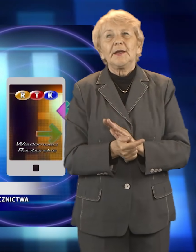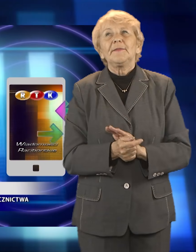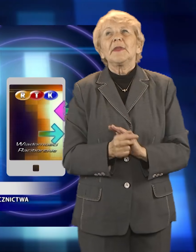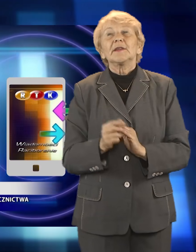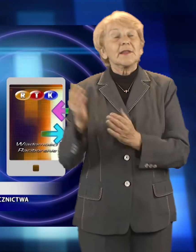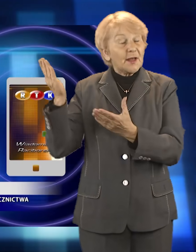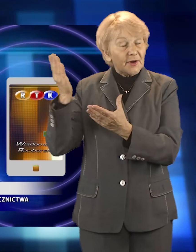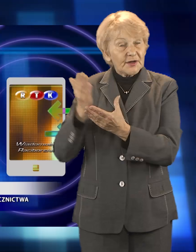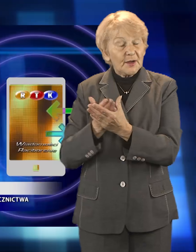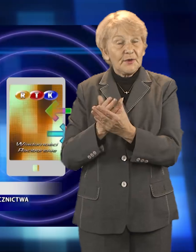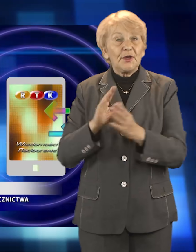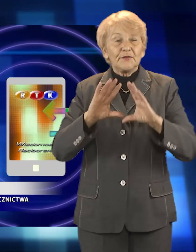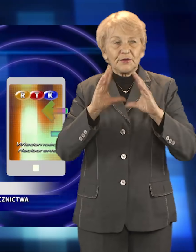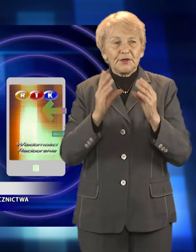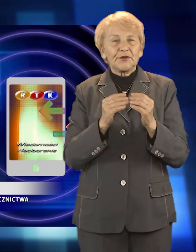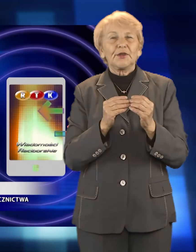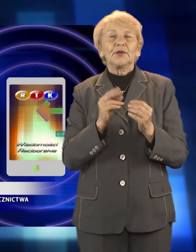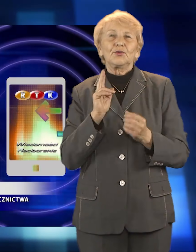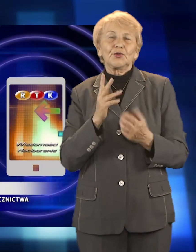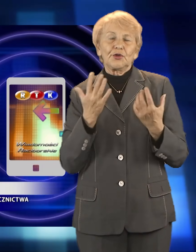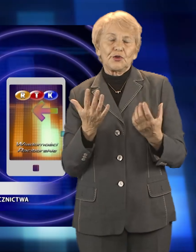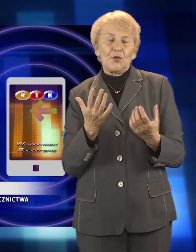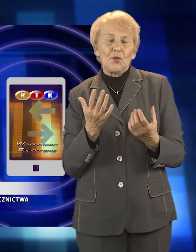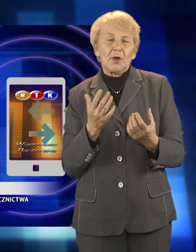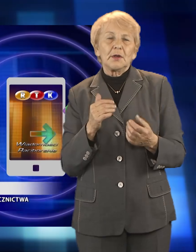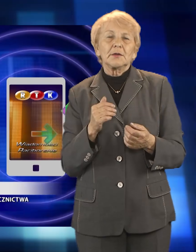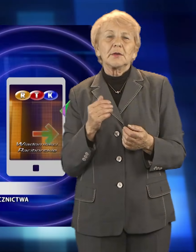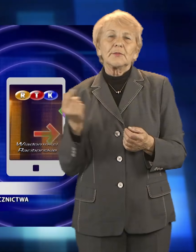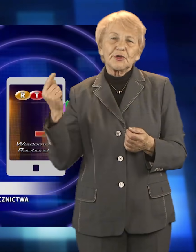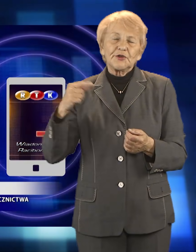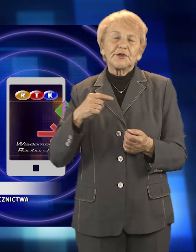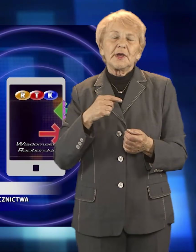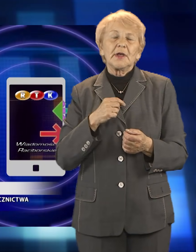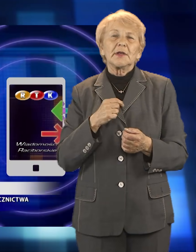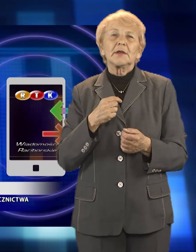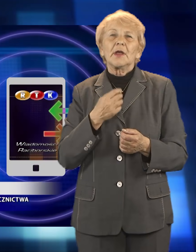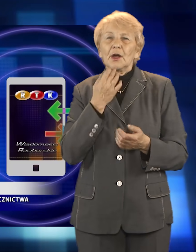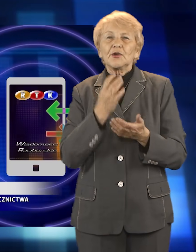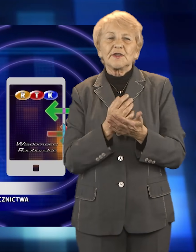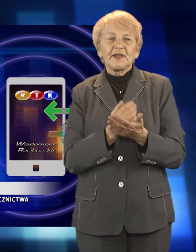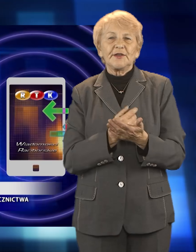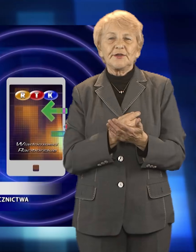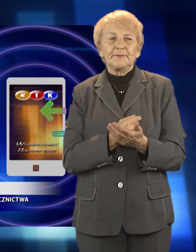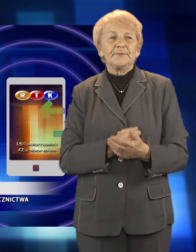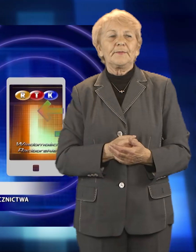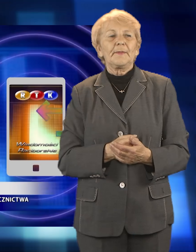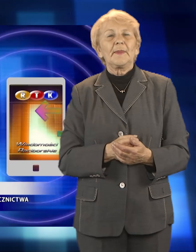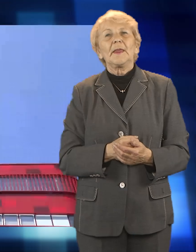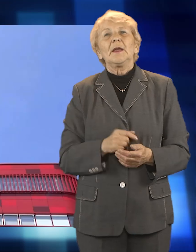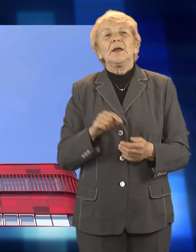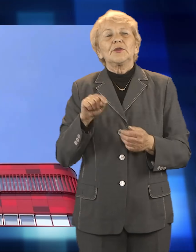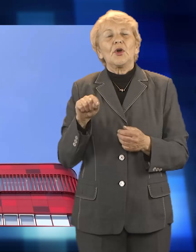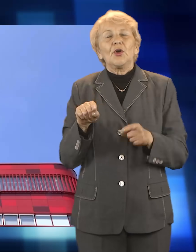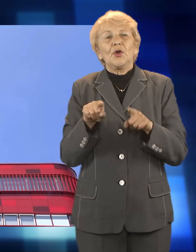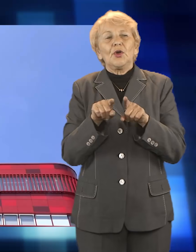także zapraszamy wszystkich do korzystania z naszego laboratorium w naszym pięknym czerwonym budynku